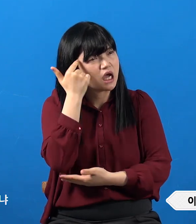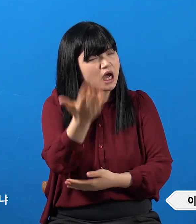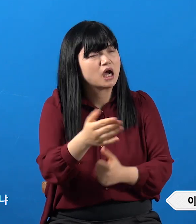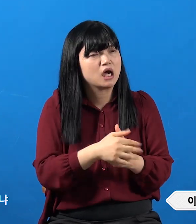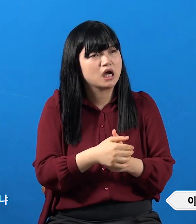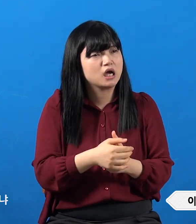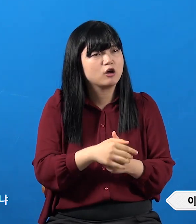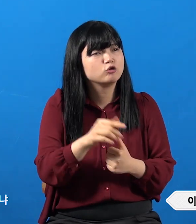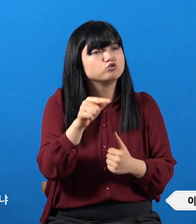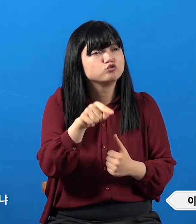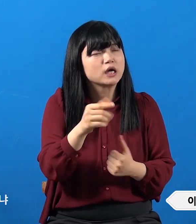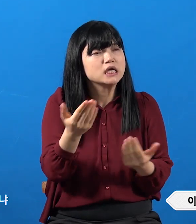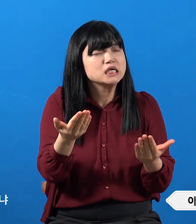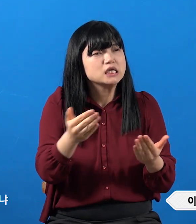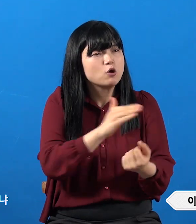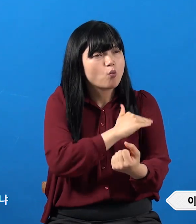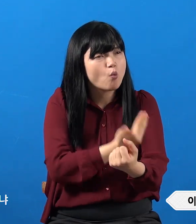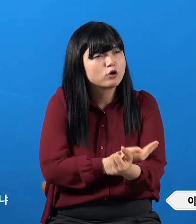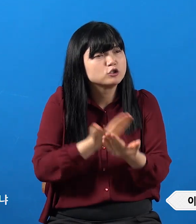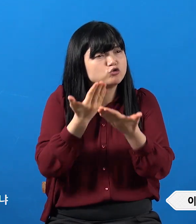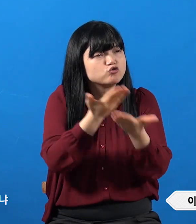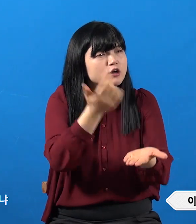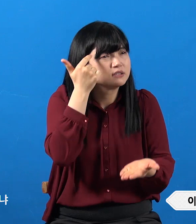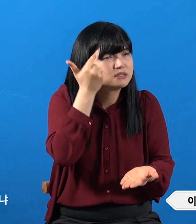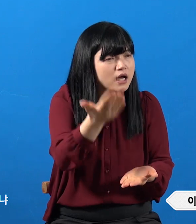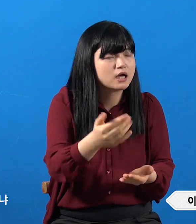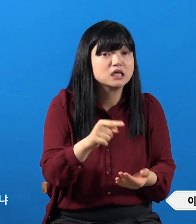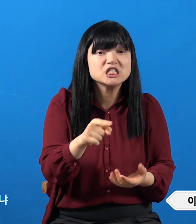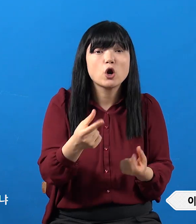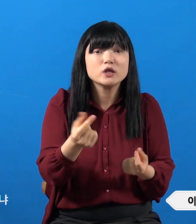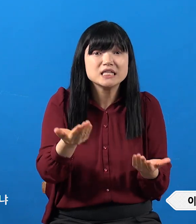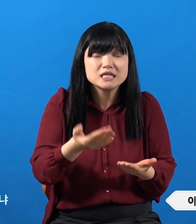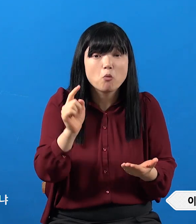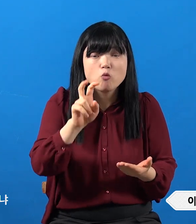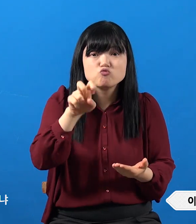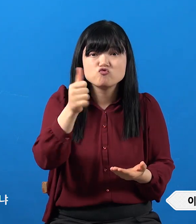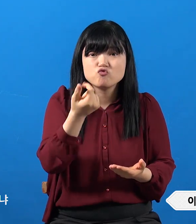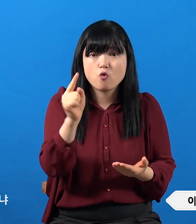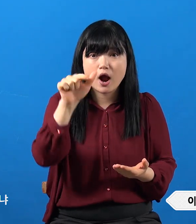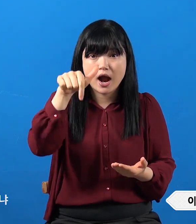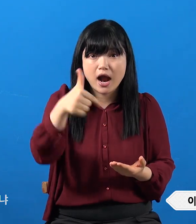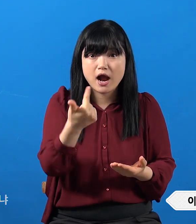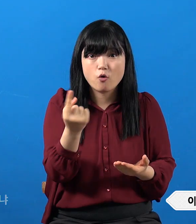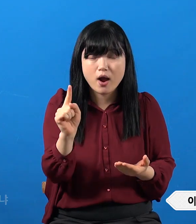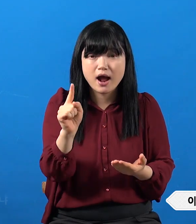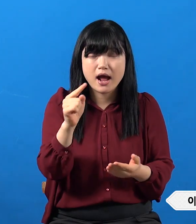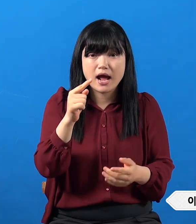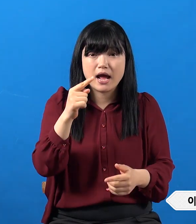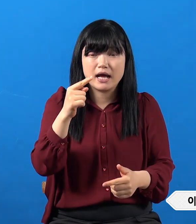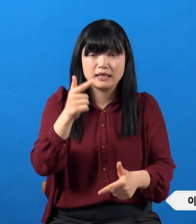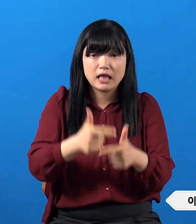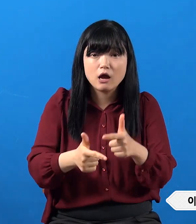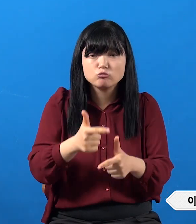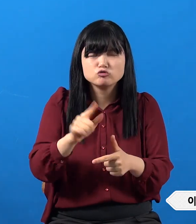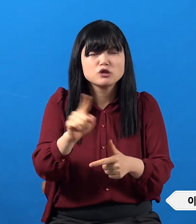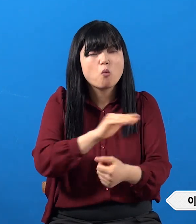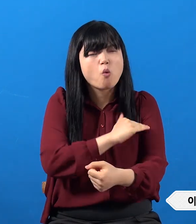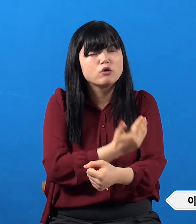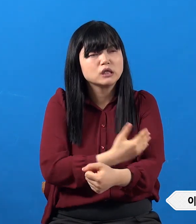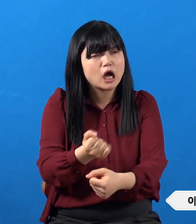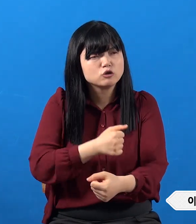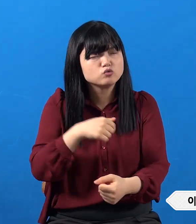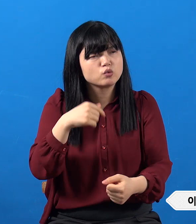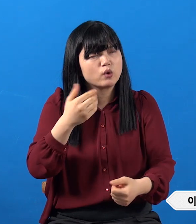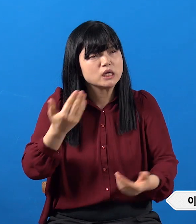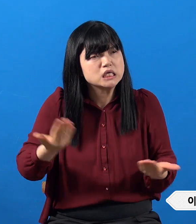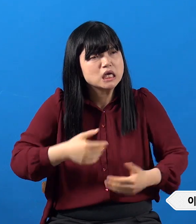하느냐? 또 누가 이 권위를 주었느냐? 이런 일이 뭐예요? 무화과나무를 예수님이 저주했단 말이죠. 네가 무슨 권위가